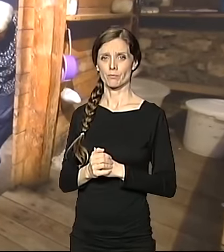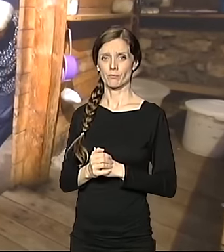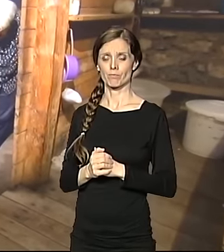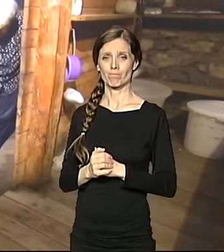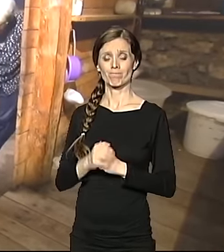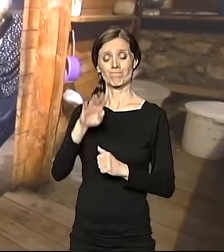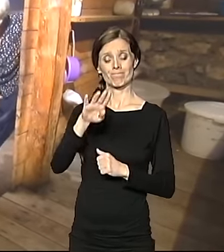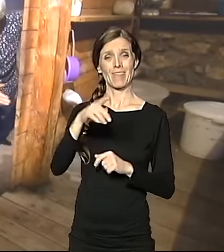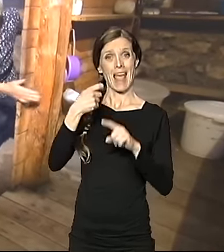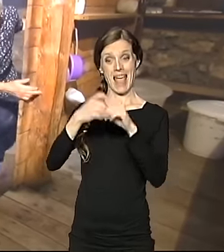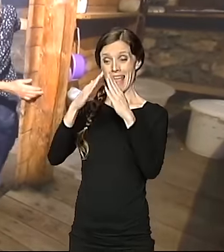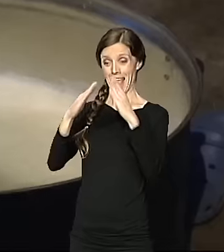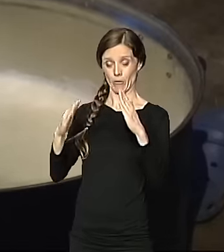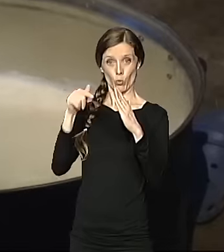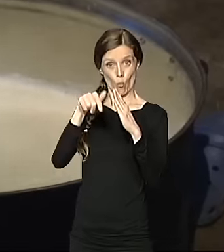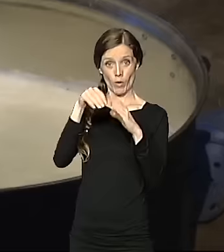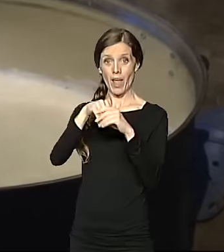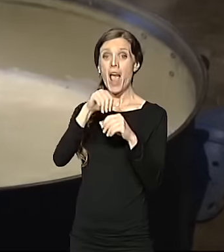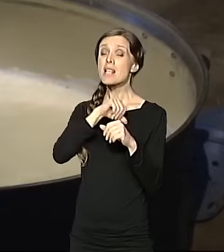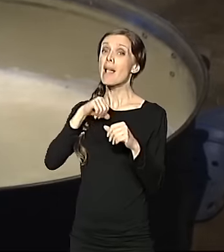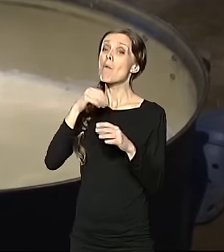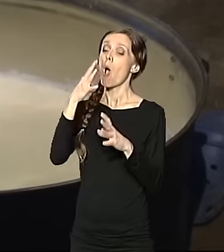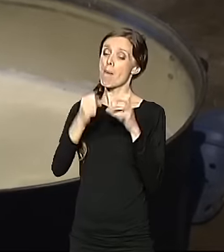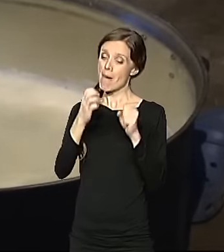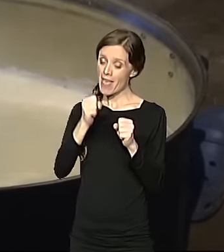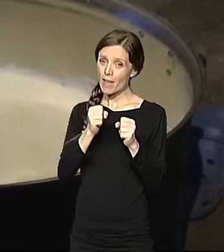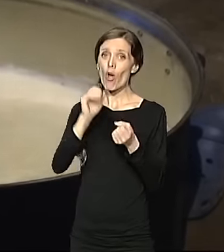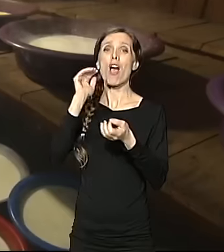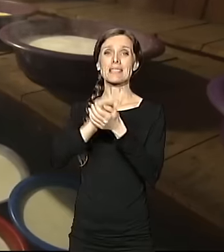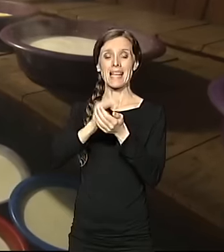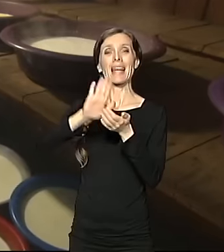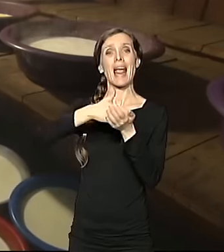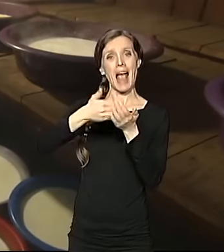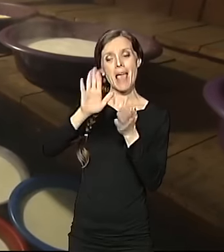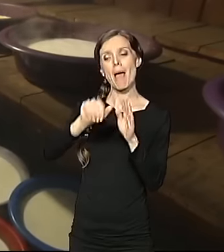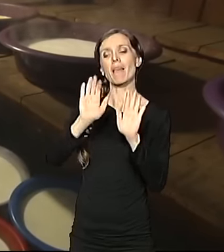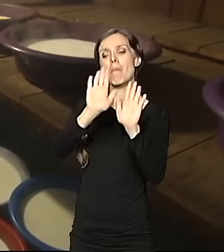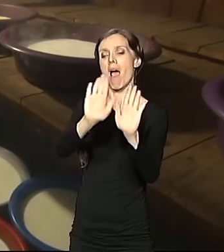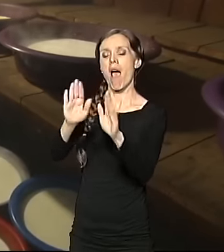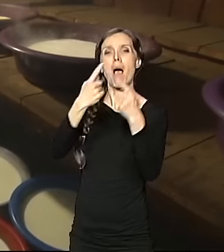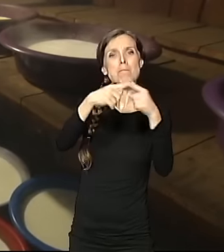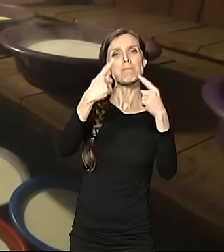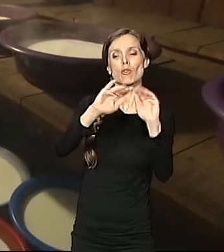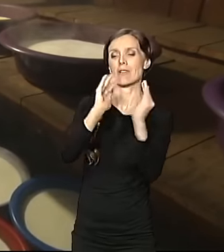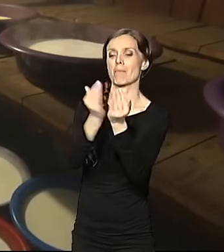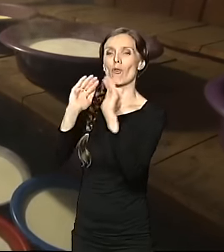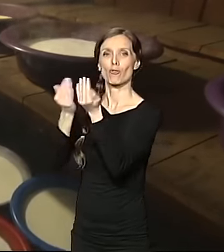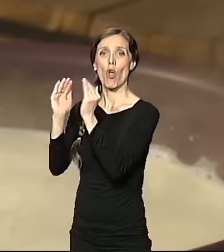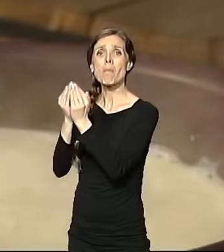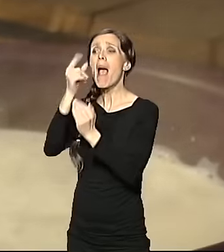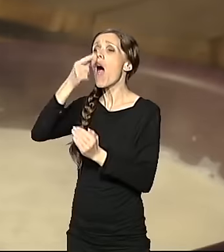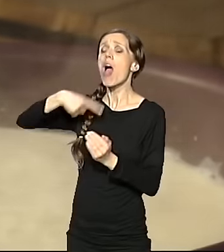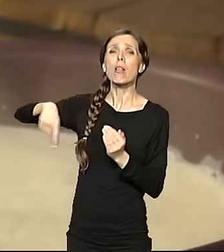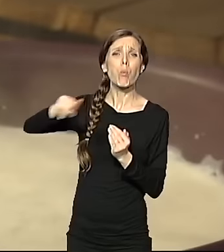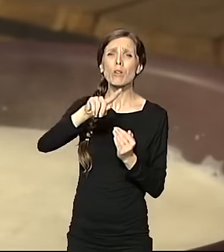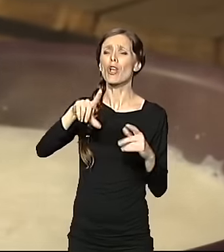Na Katunu samo mleko i sir i kajmak imaju svoje odvojene prostorije, a ljudi, oni i žive, i spavaju, i borave